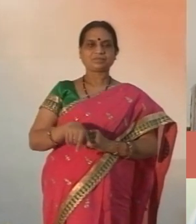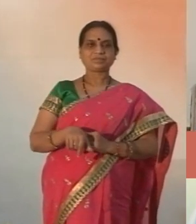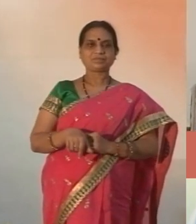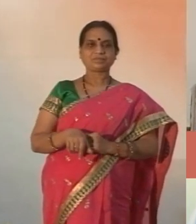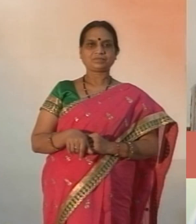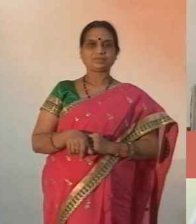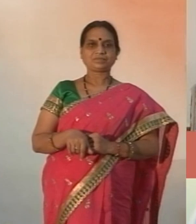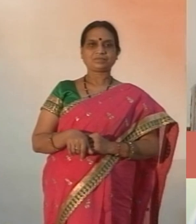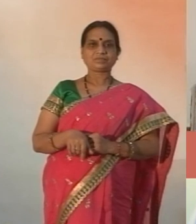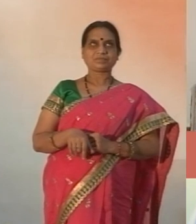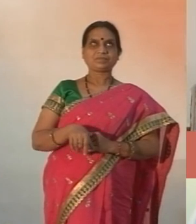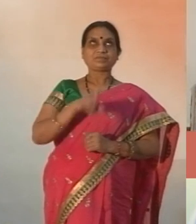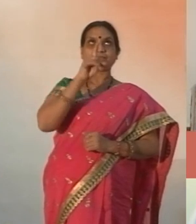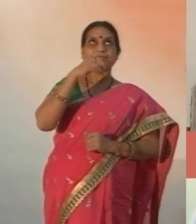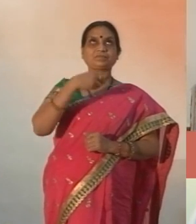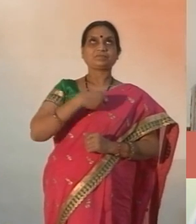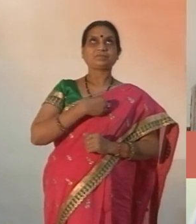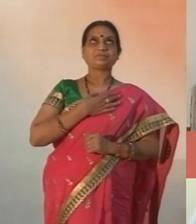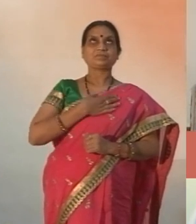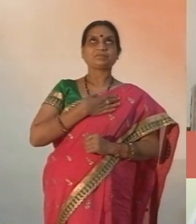वो मेरा माता पिता है